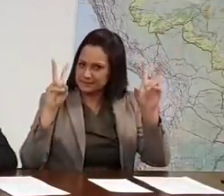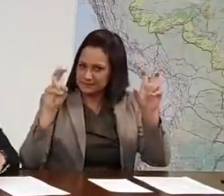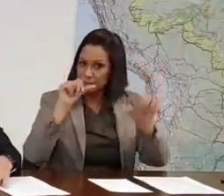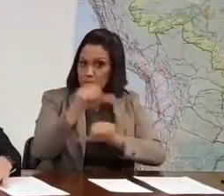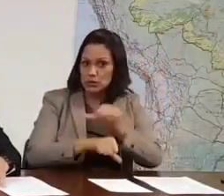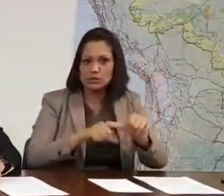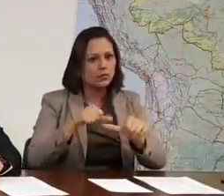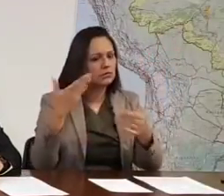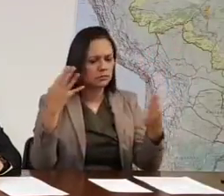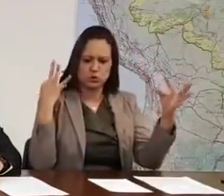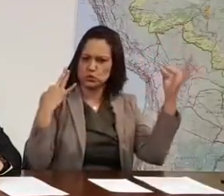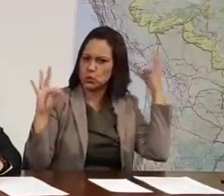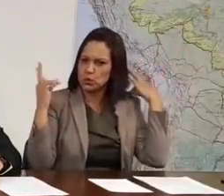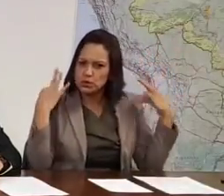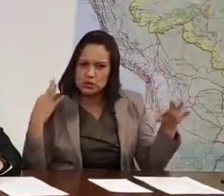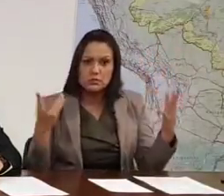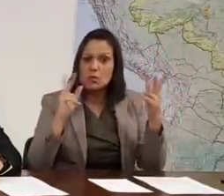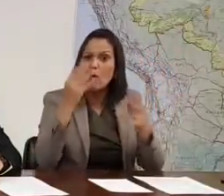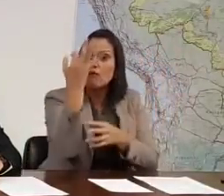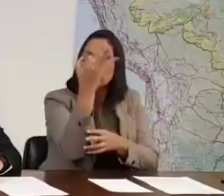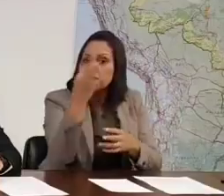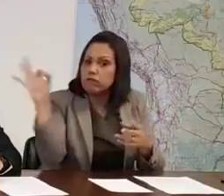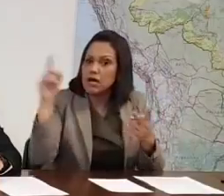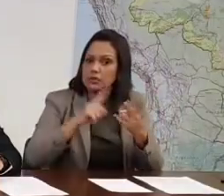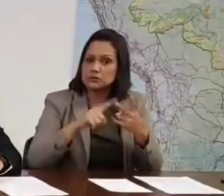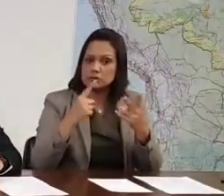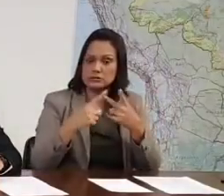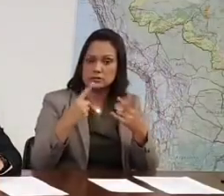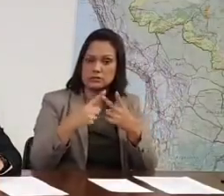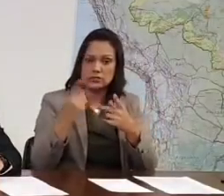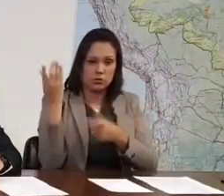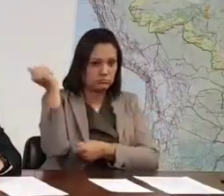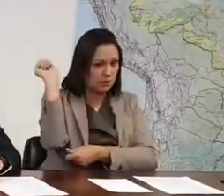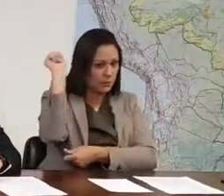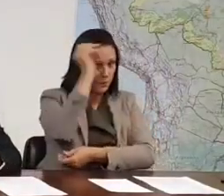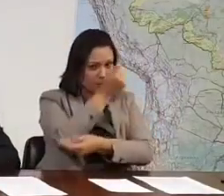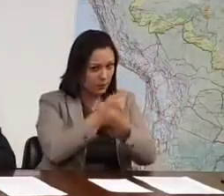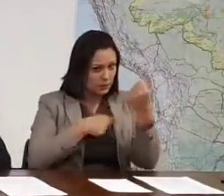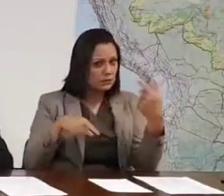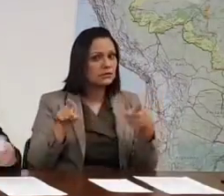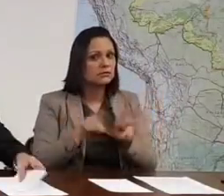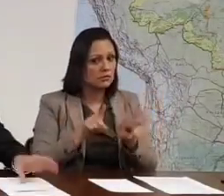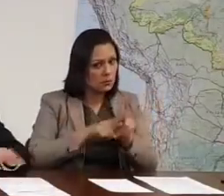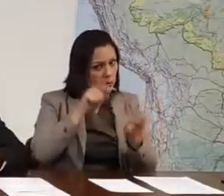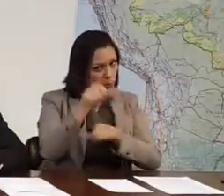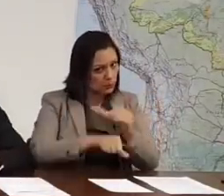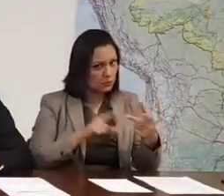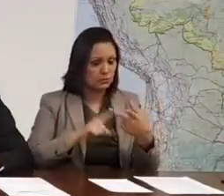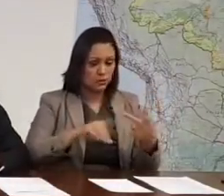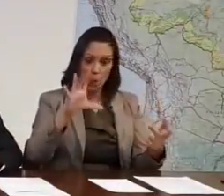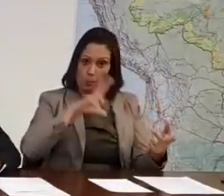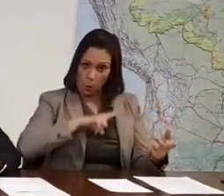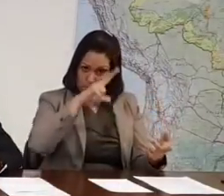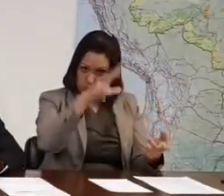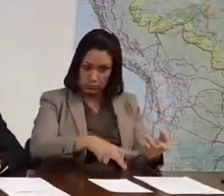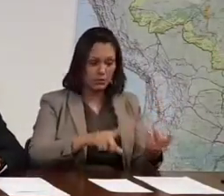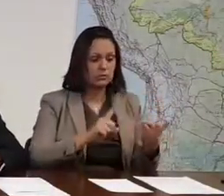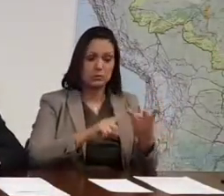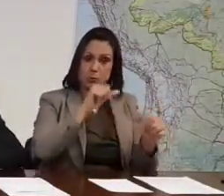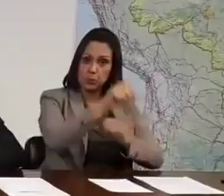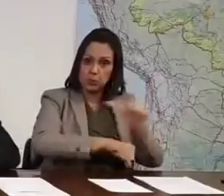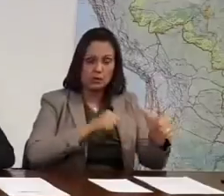política de Estado, como a França, como a Espanha transformou e saiu da crise, o Portugal transformou e saiu da crise.